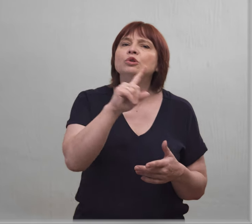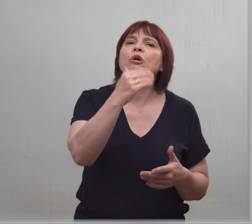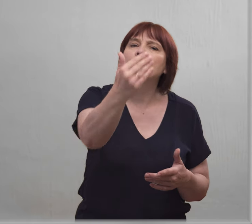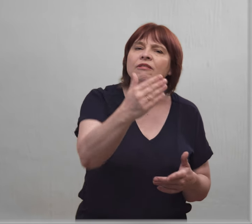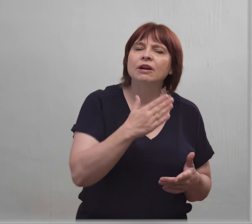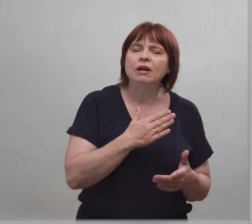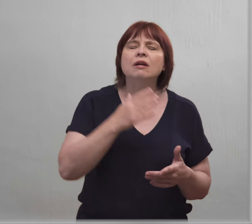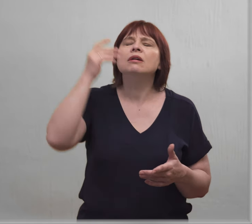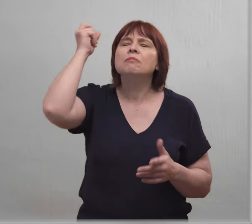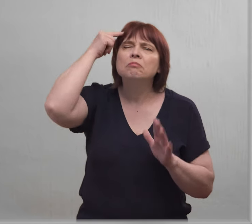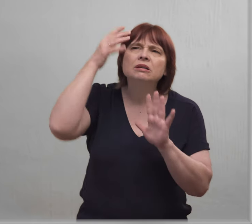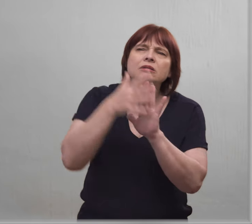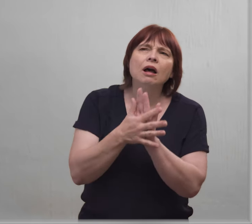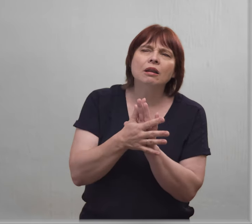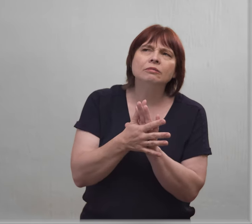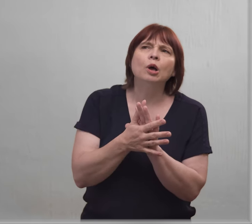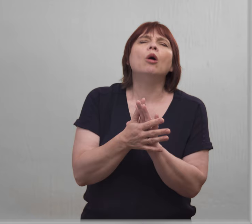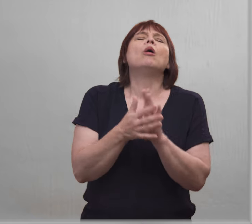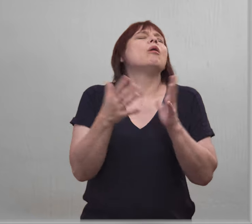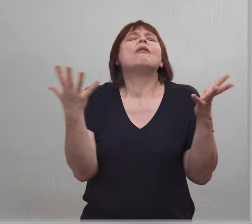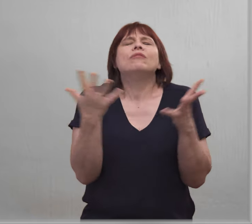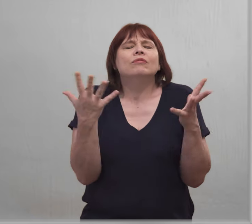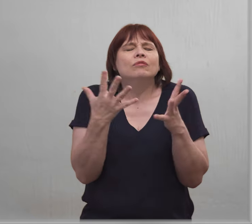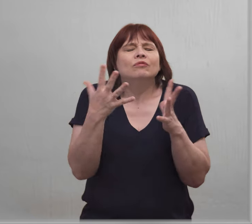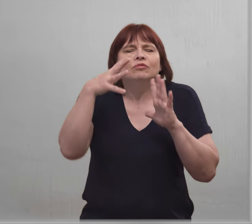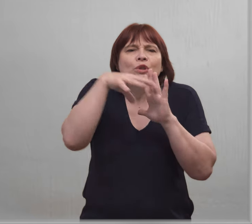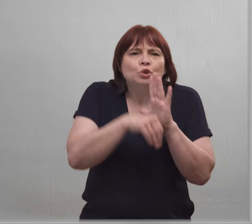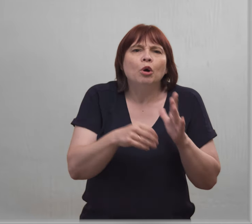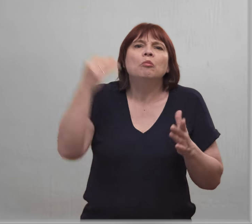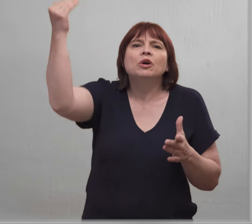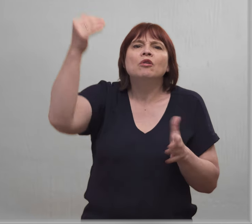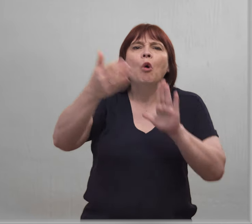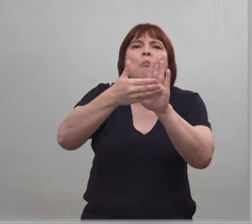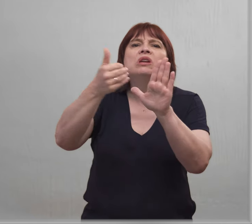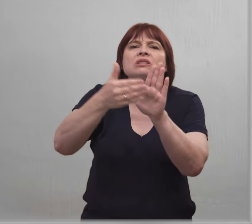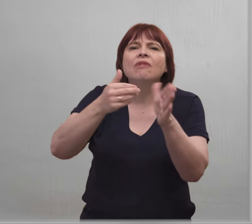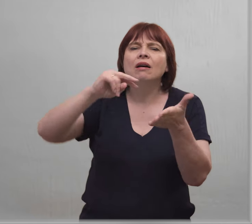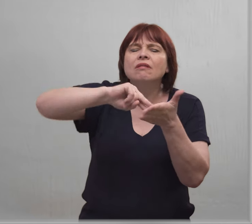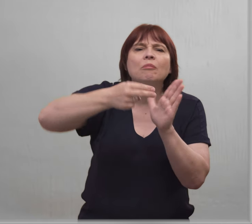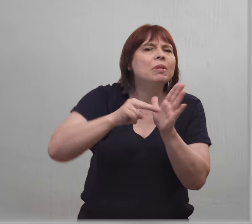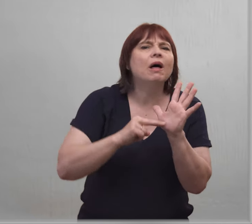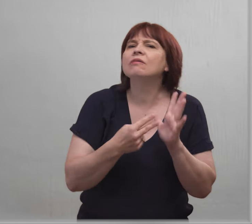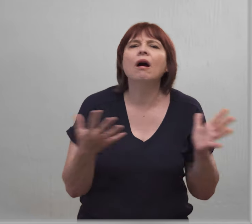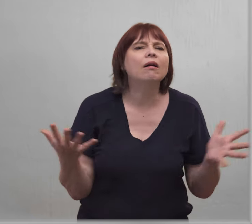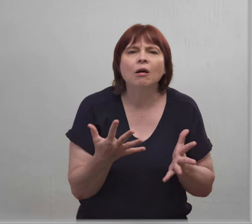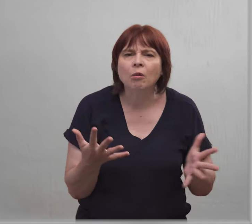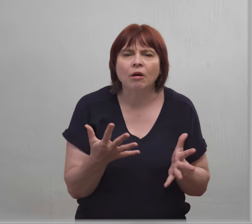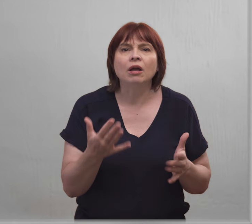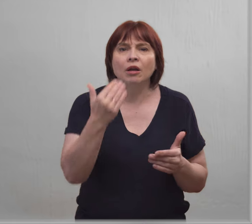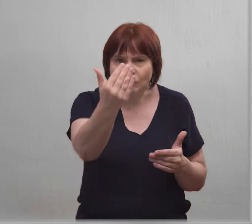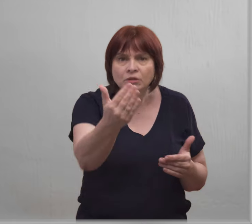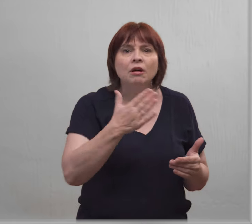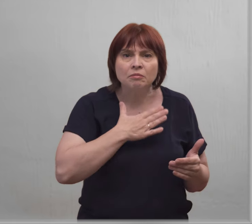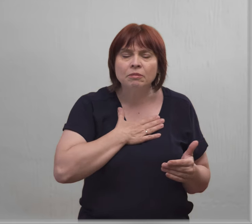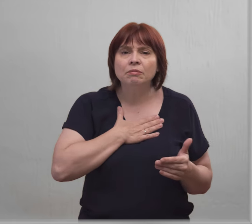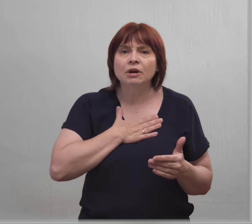надежда призвания Его. Сокрытое принадлежит Господу Богу нашему, а открытое нам и сынам